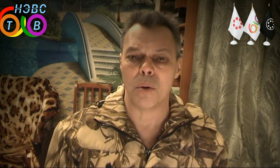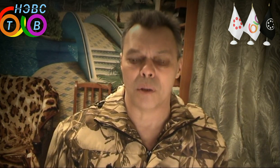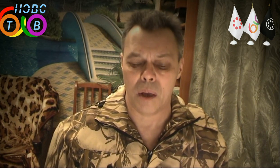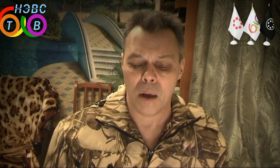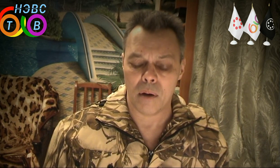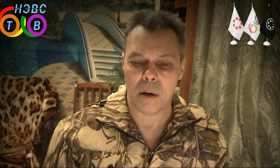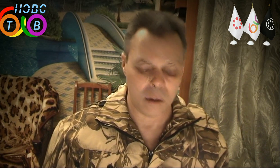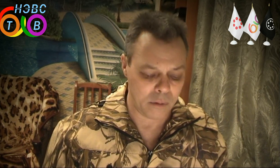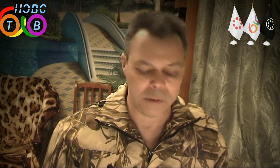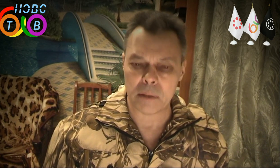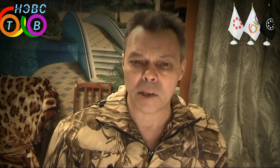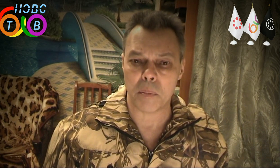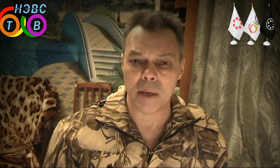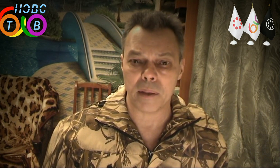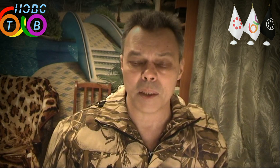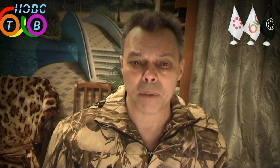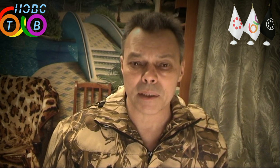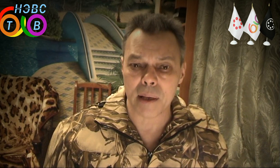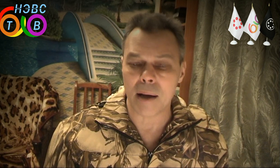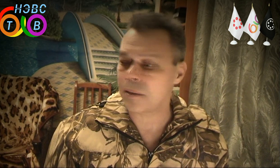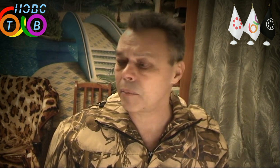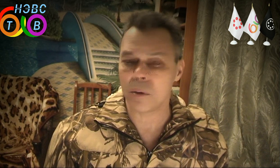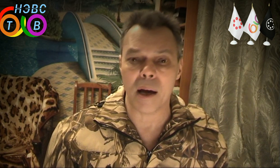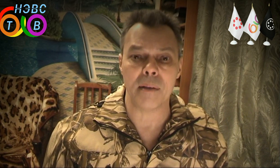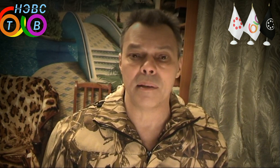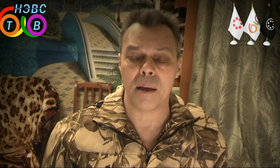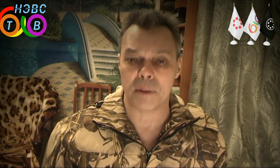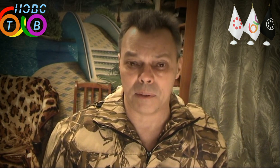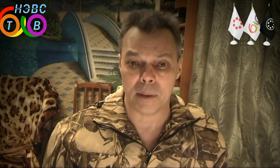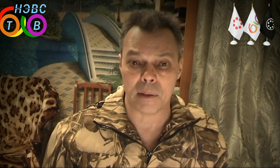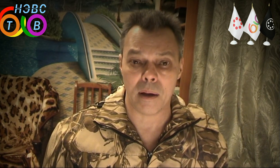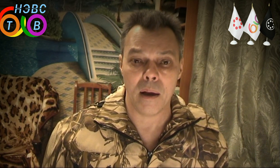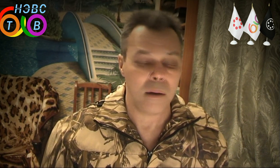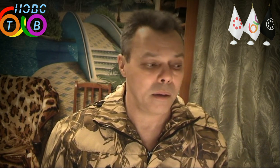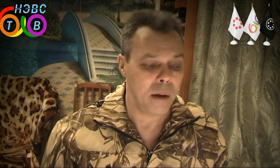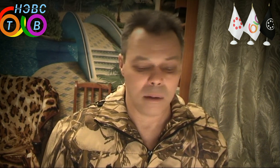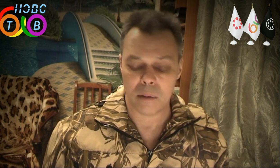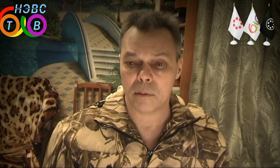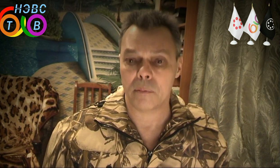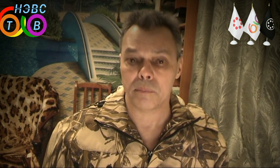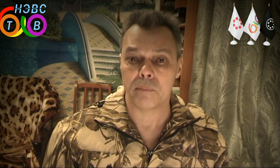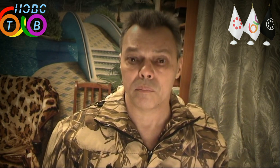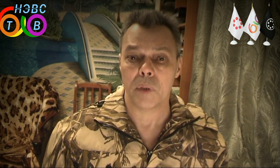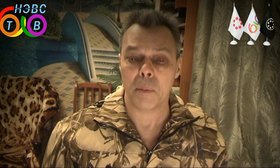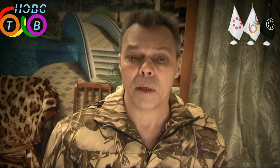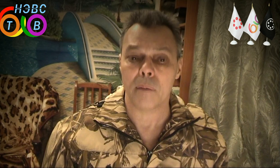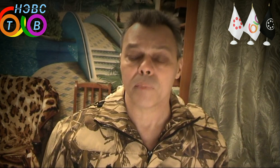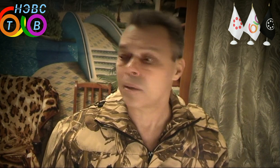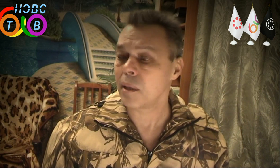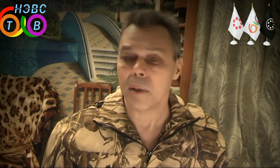навороты. Ведь наши предки неспроста соблюдали девственность, да, и именно